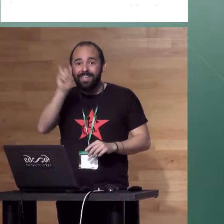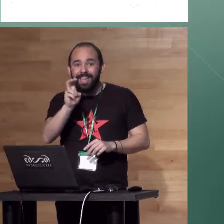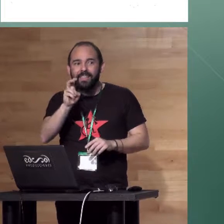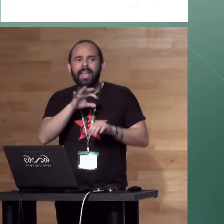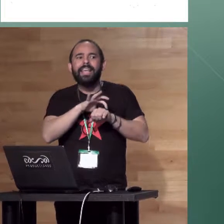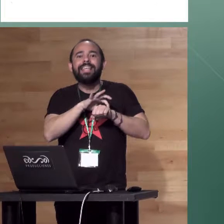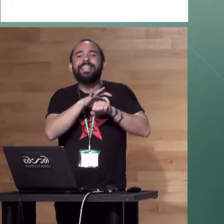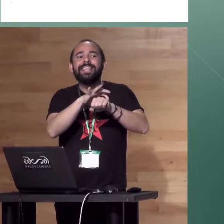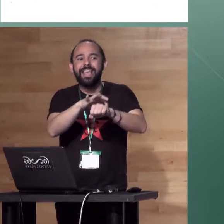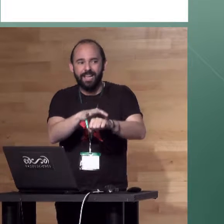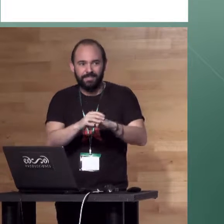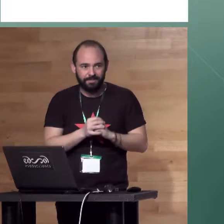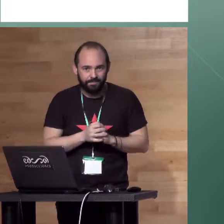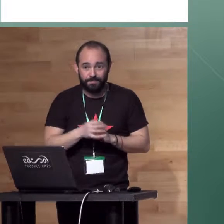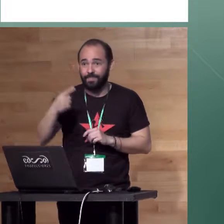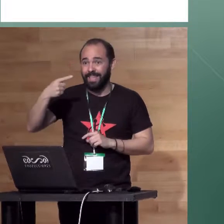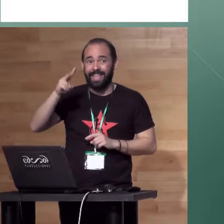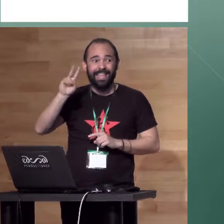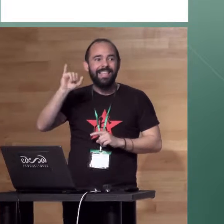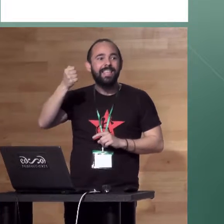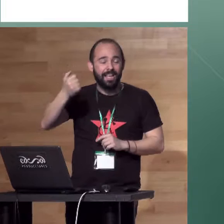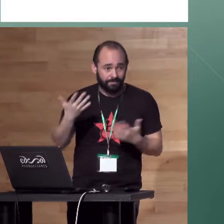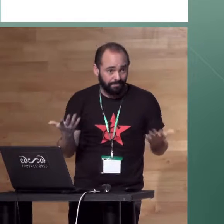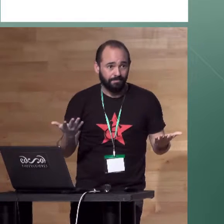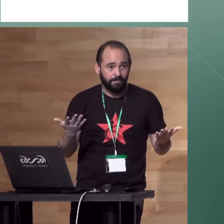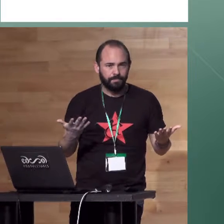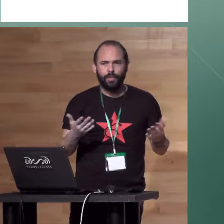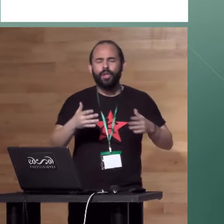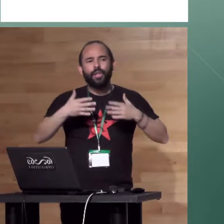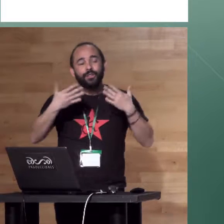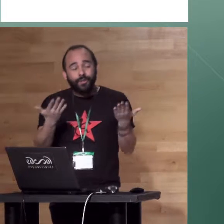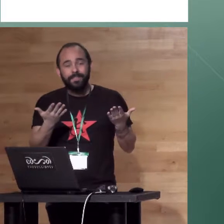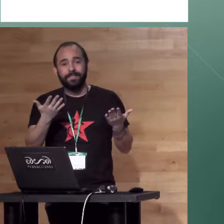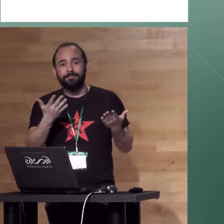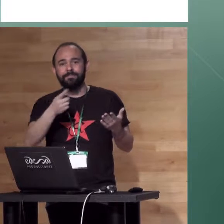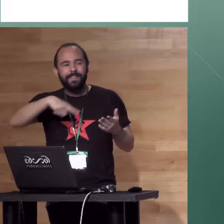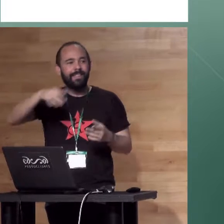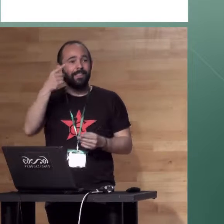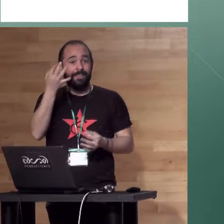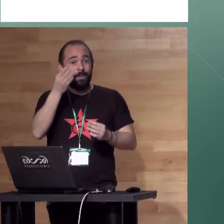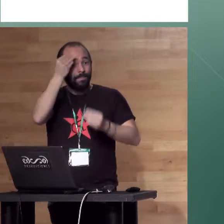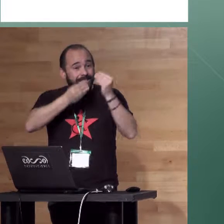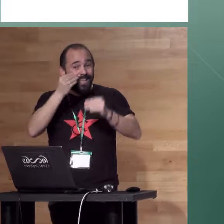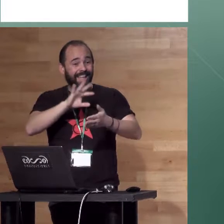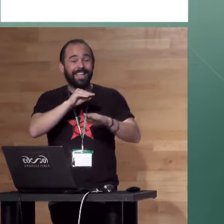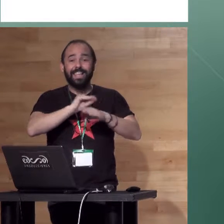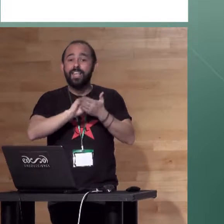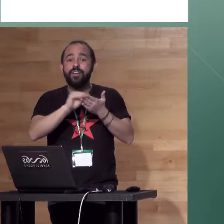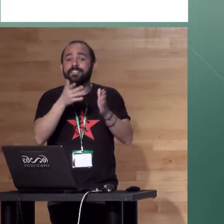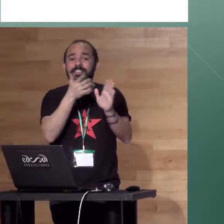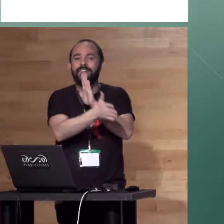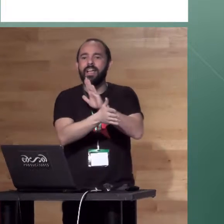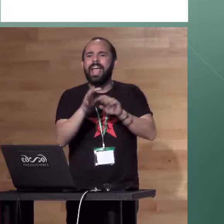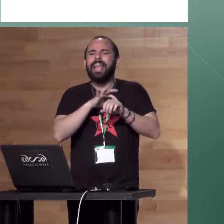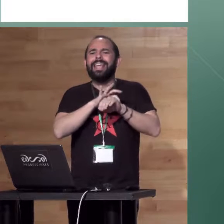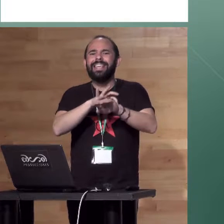la palabra viene de guiar, de guía. Entonces, todos tenemos